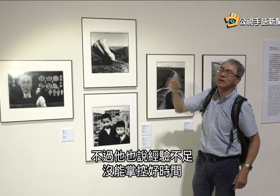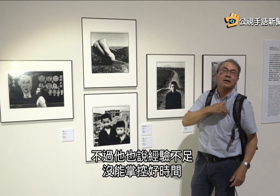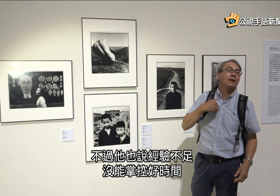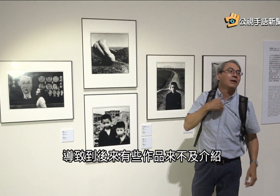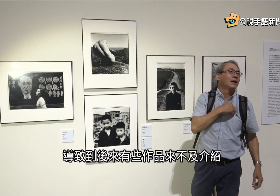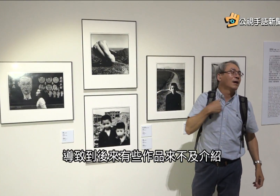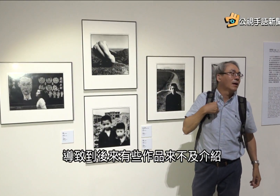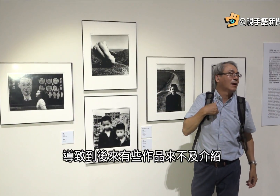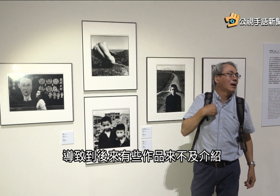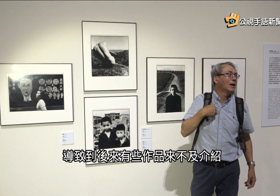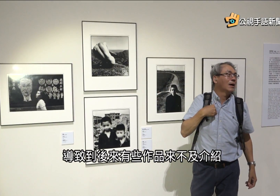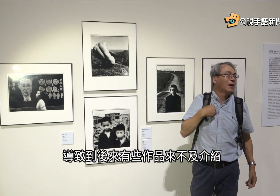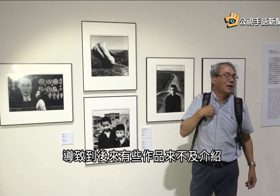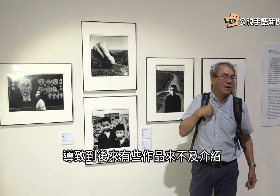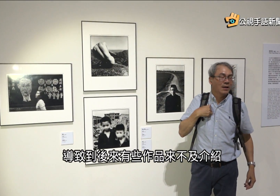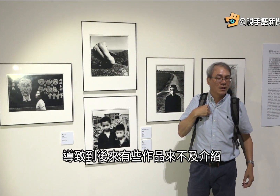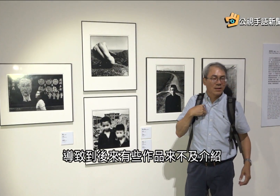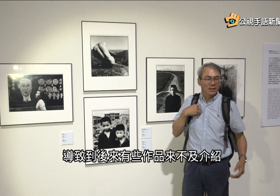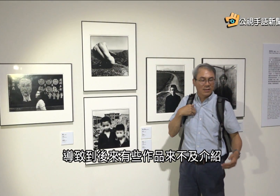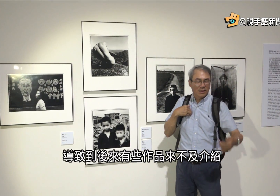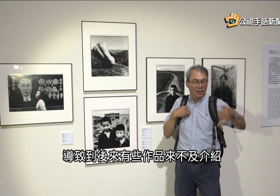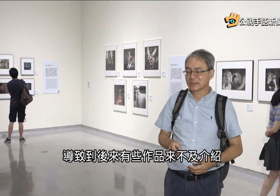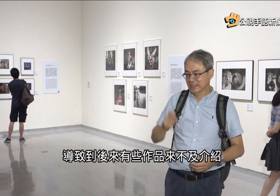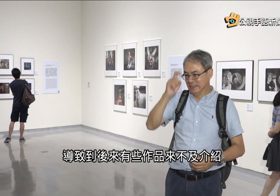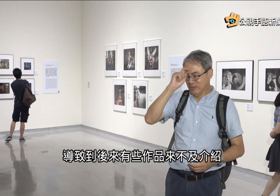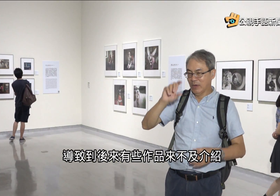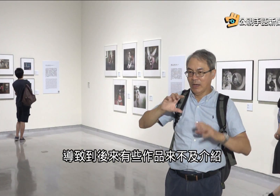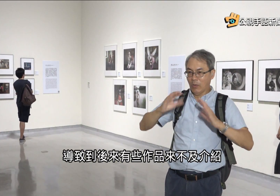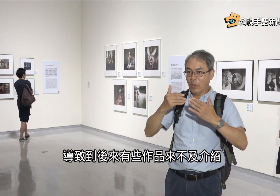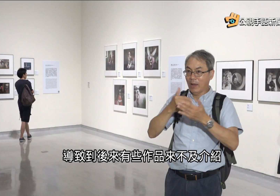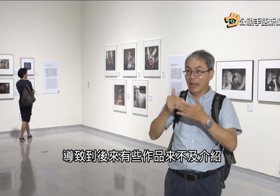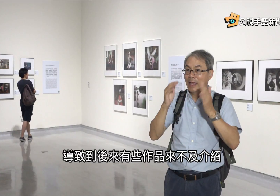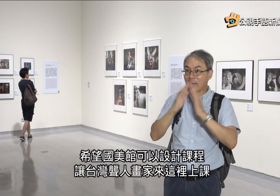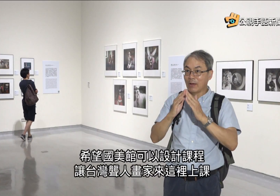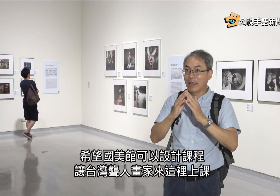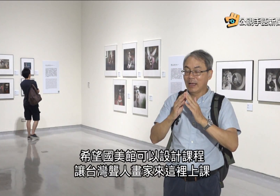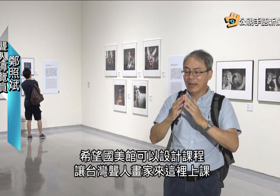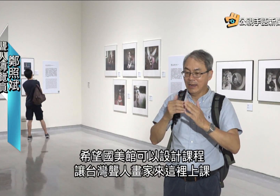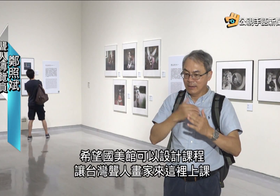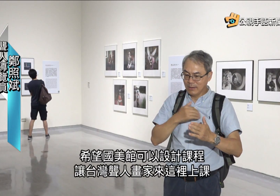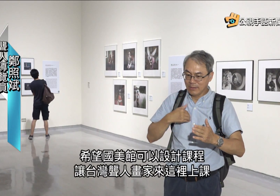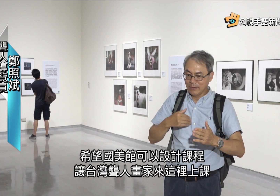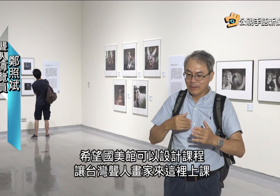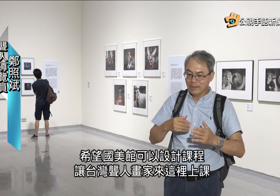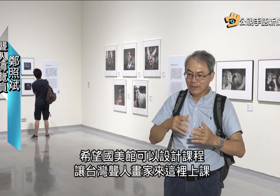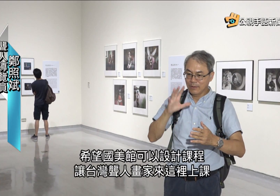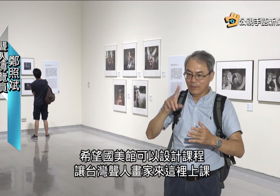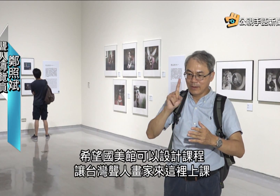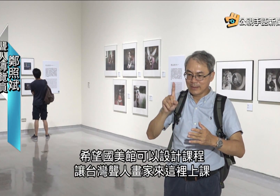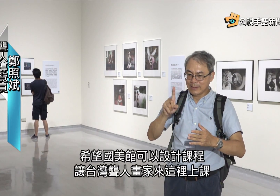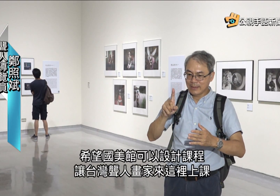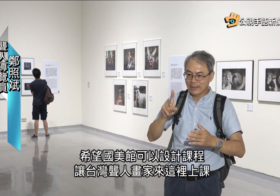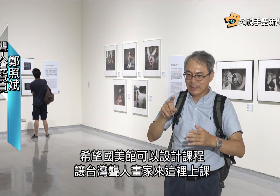致到后来有一些作品来不及介绍。 希望国美馆可以设计课